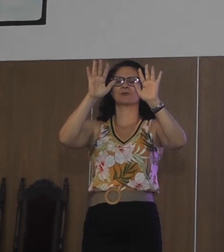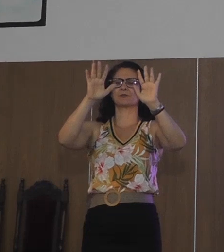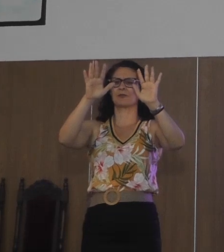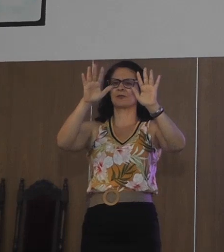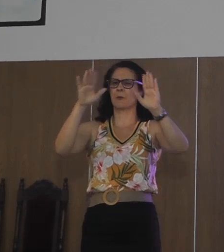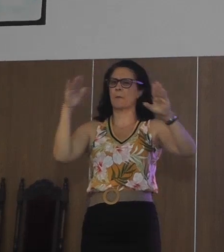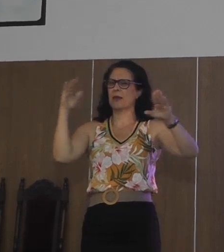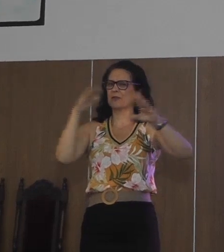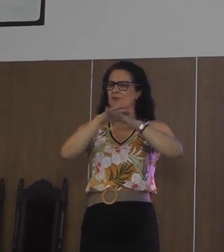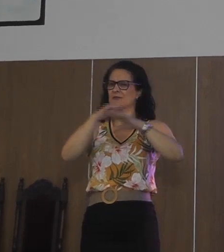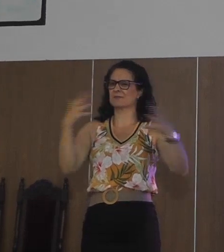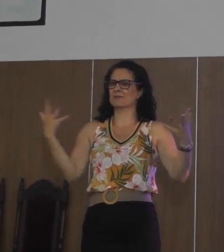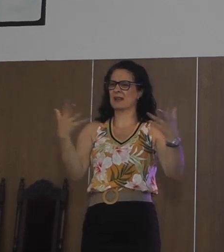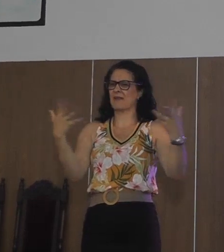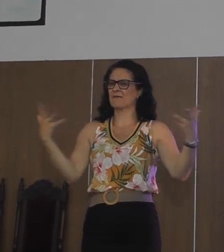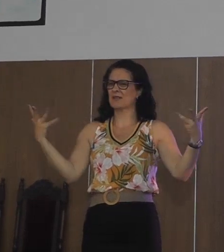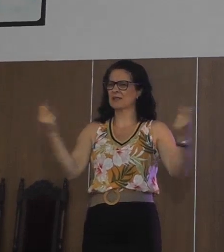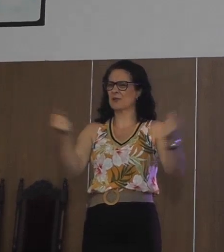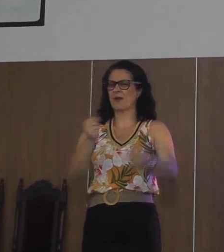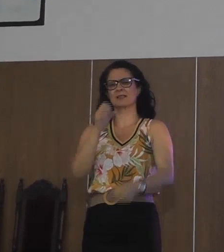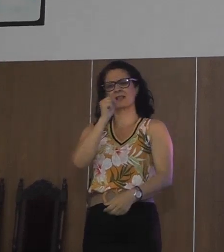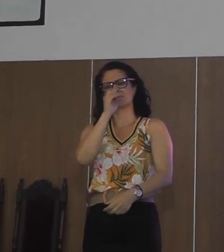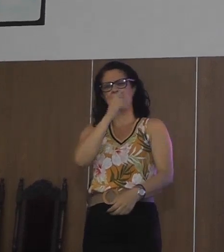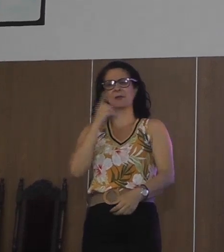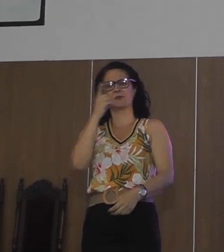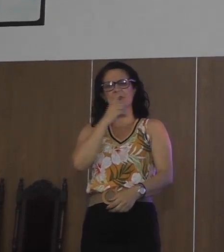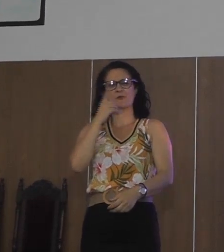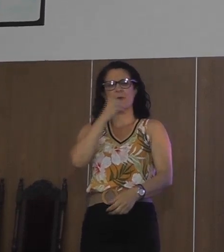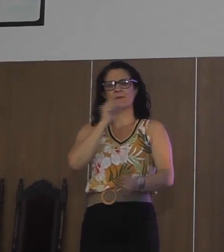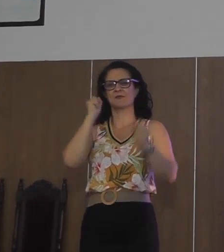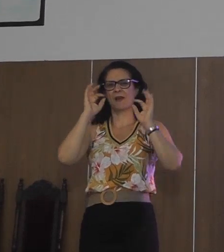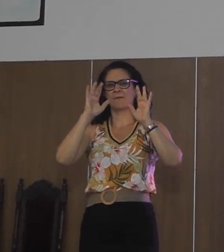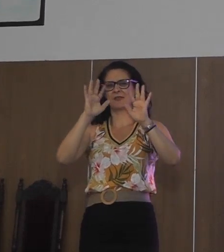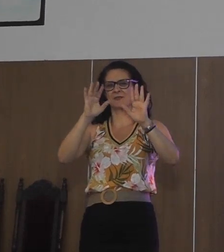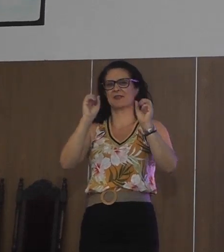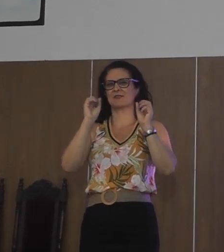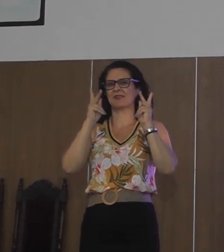noite, o resto de semana abençoado na presença do Senhor. Obrigado a todos aí. Obrigado.